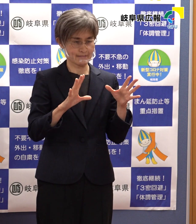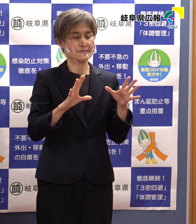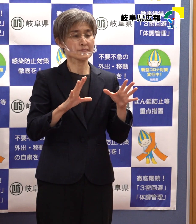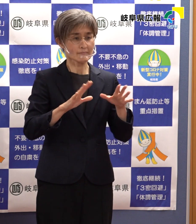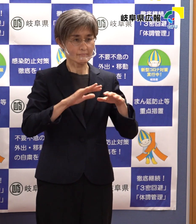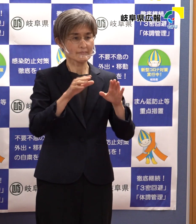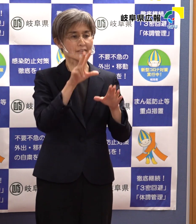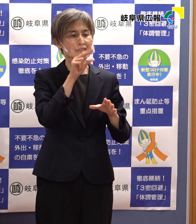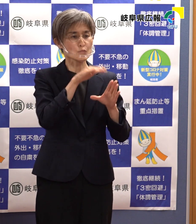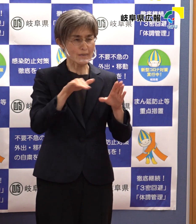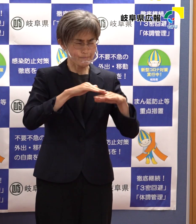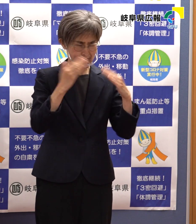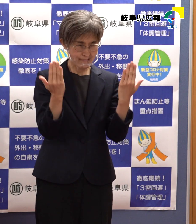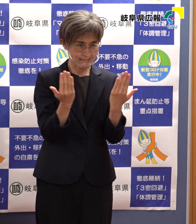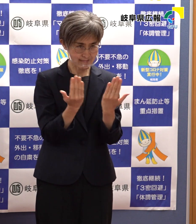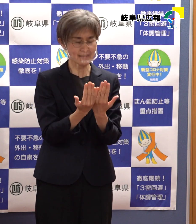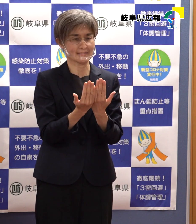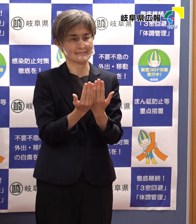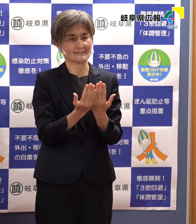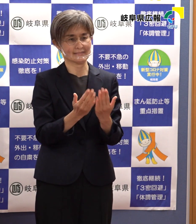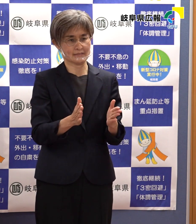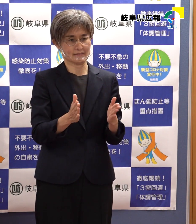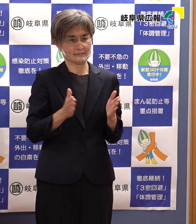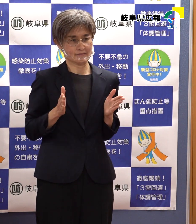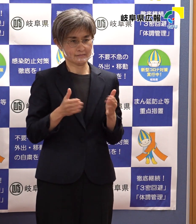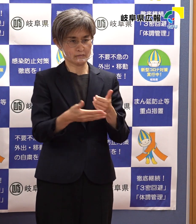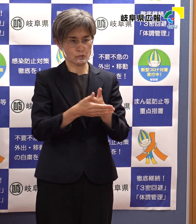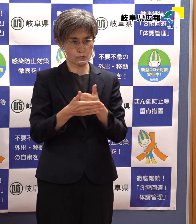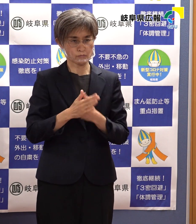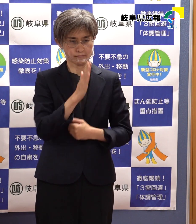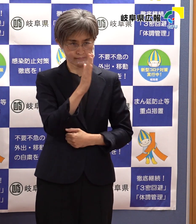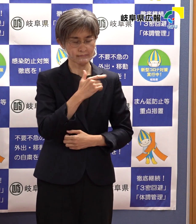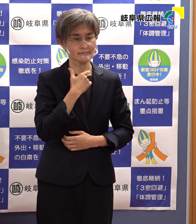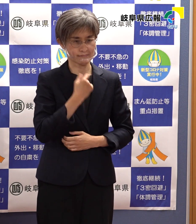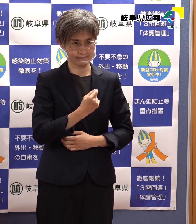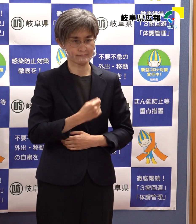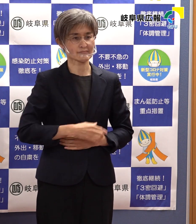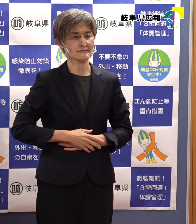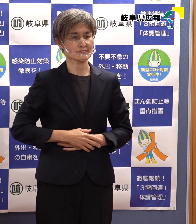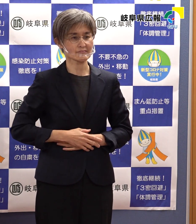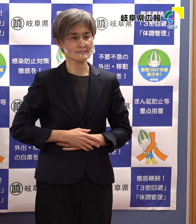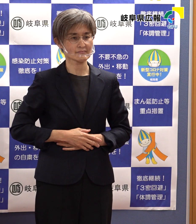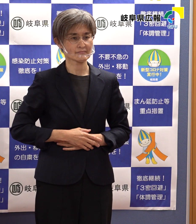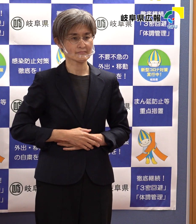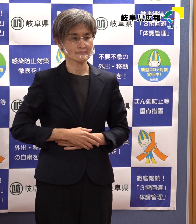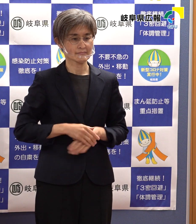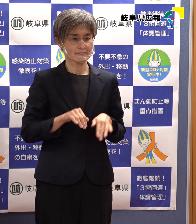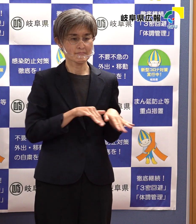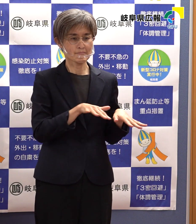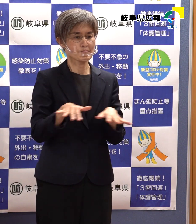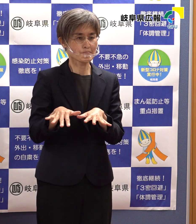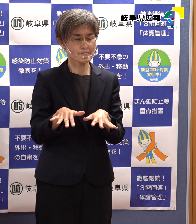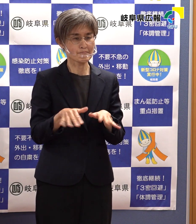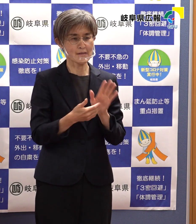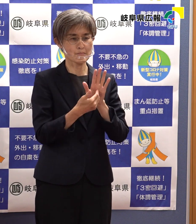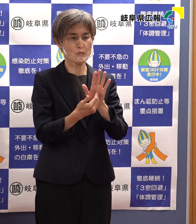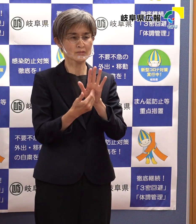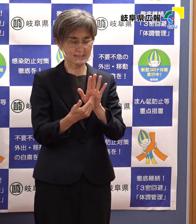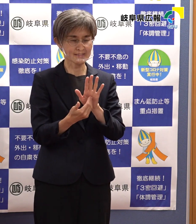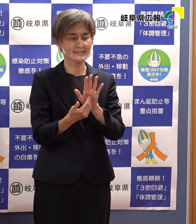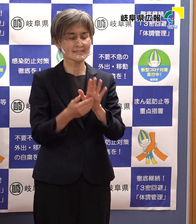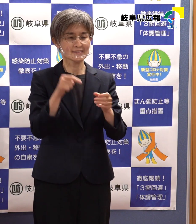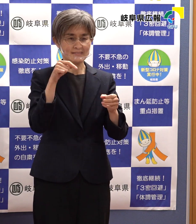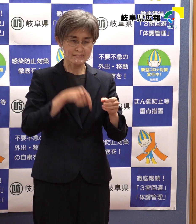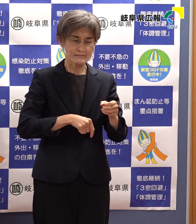全県的な話だと思っています。ですから、このまん延防止に該当すると、一番、端的なところは、やは